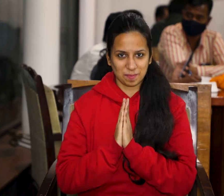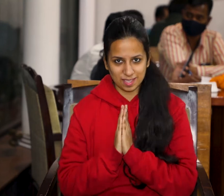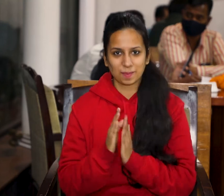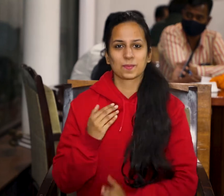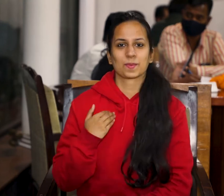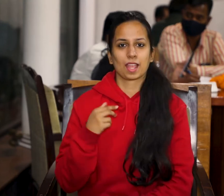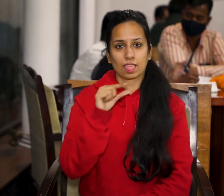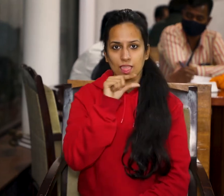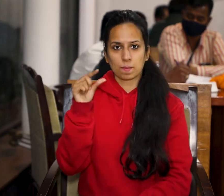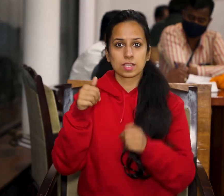नमस्ते,